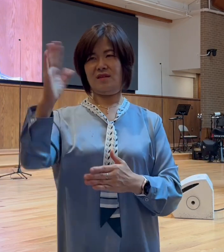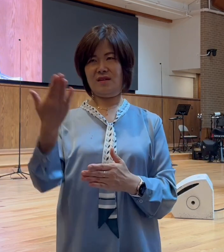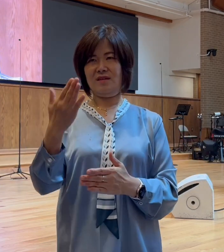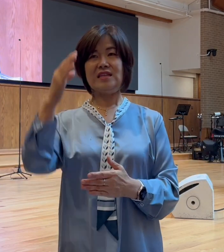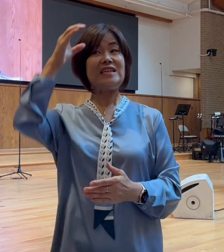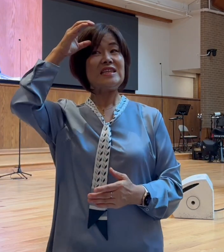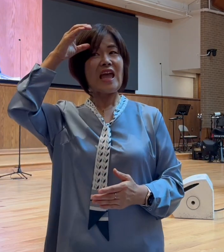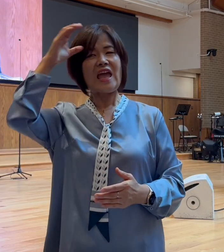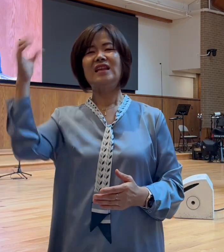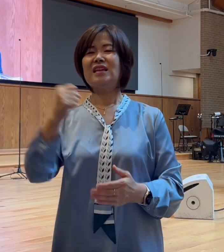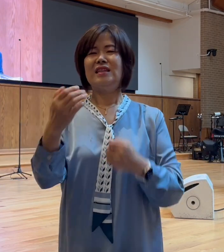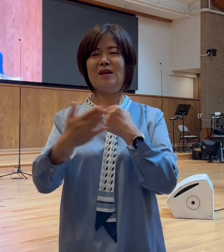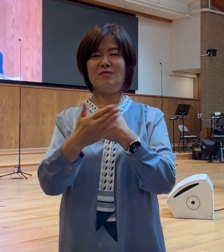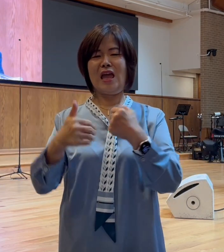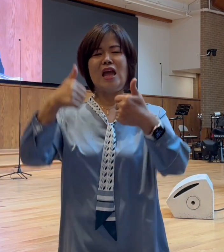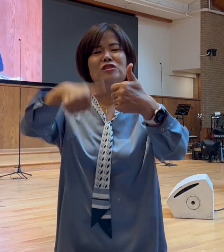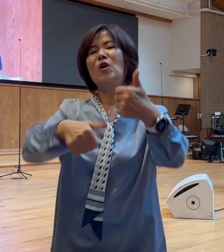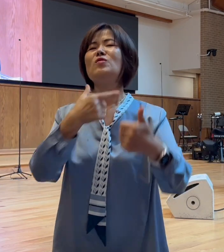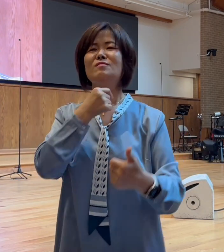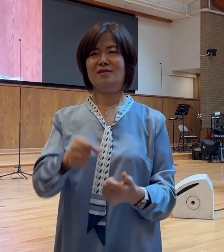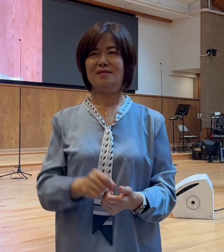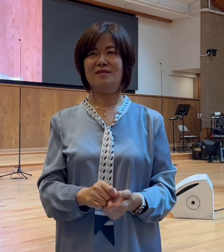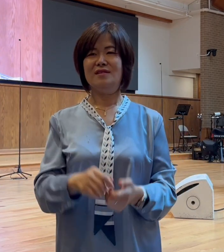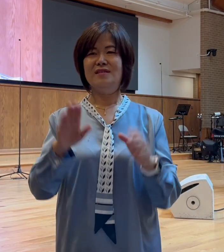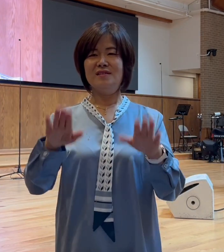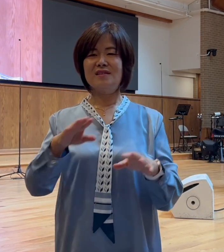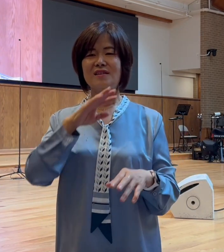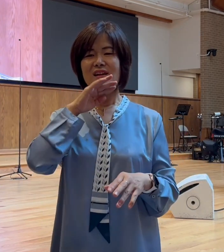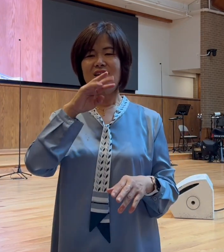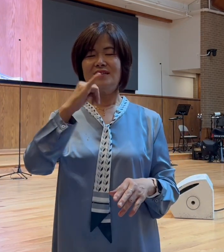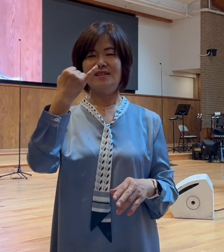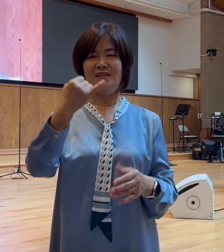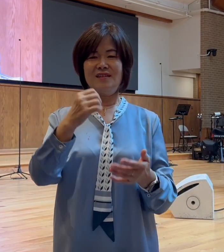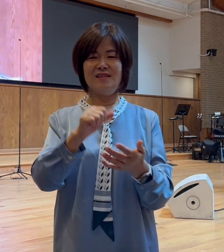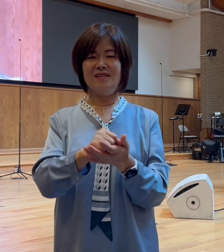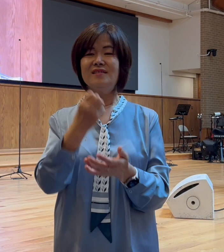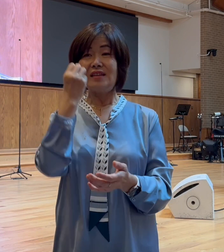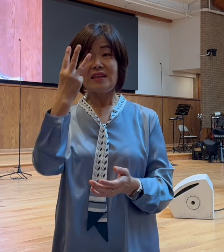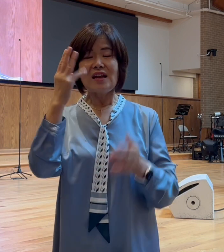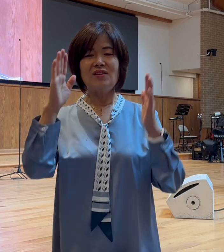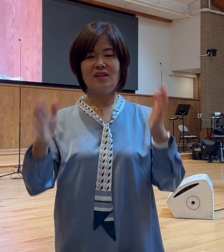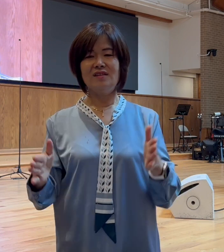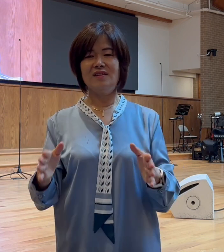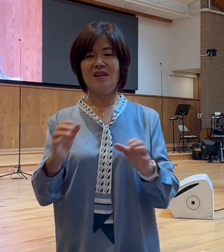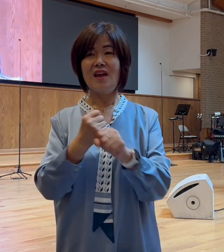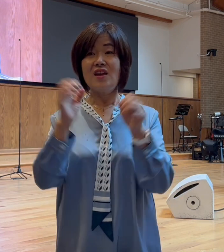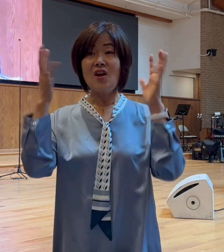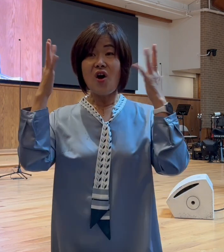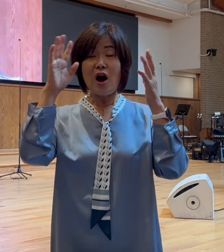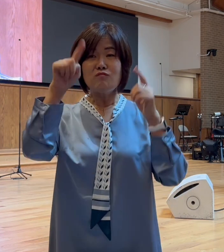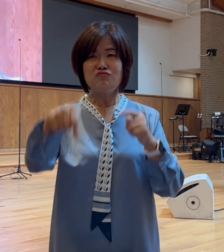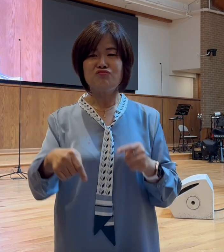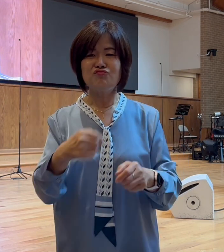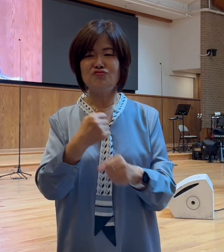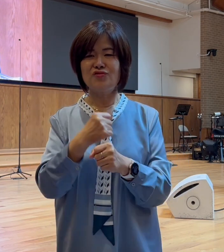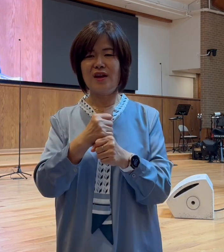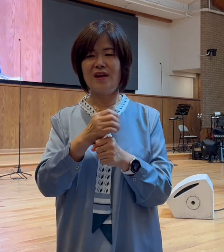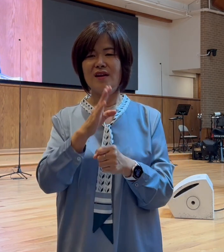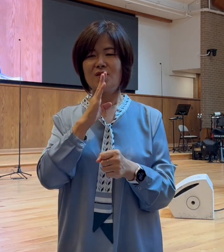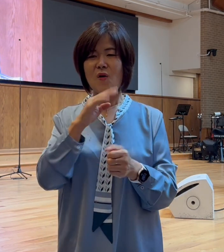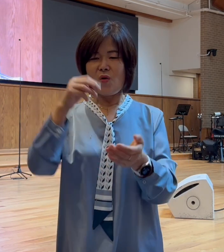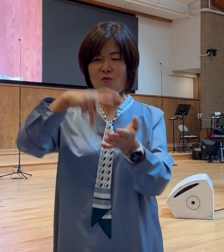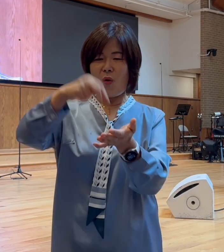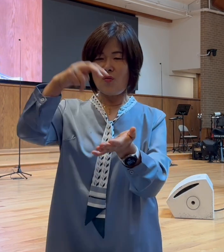생겼기 때문입니다. 딱 3달 됐는데 영화부를 다니기 시작했습니다. 그 영화부에 콩콩콩